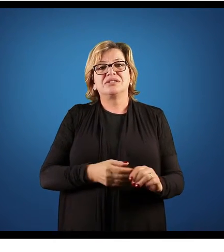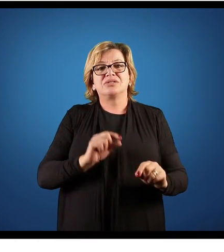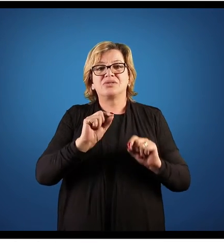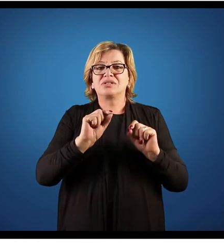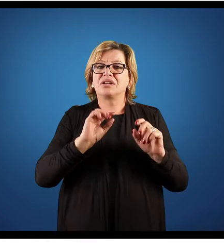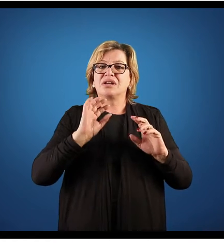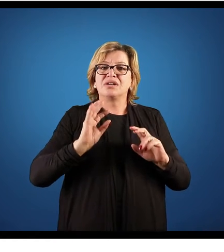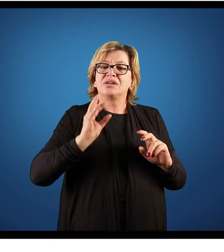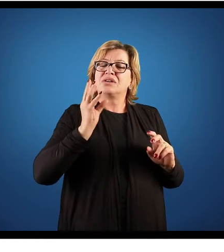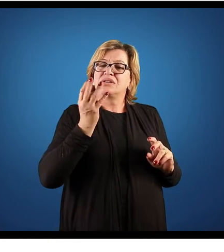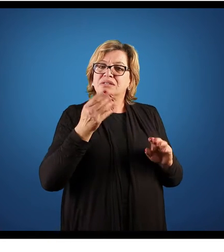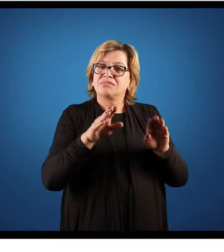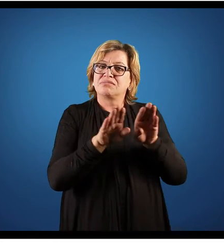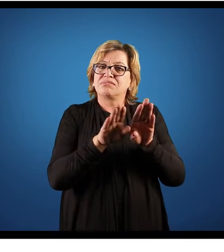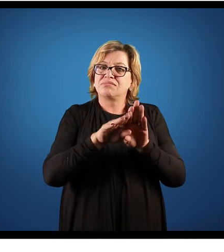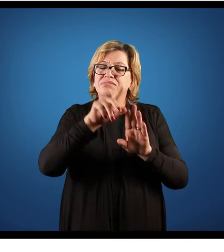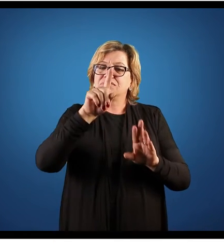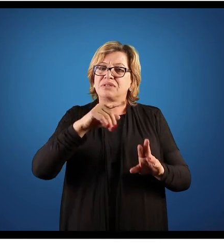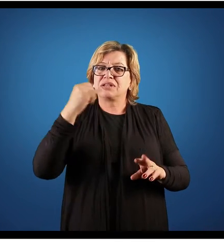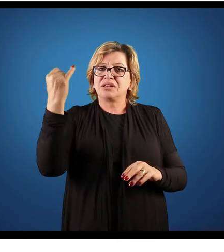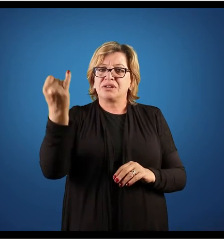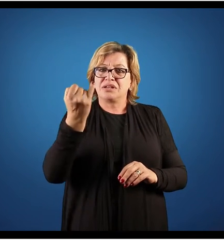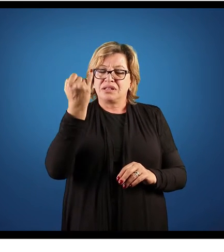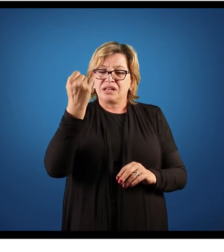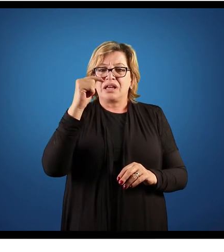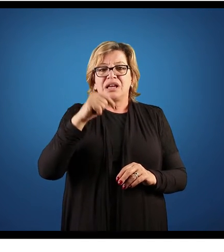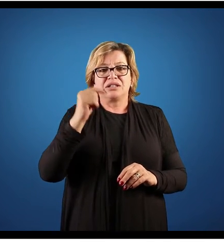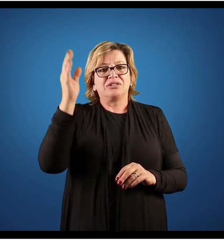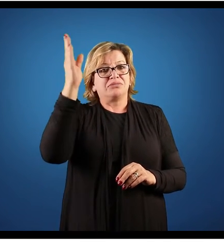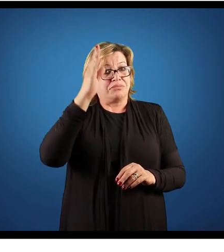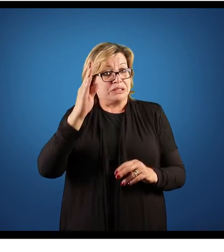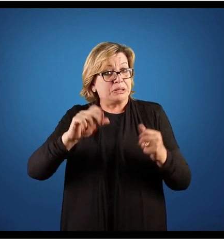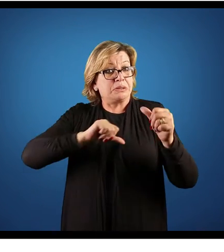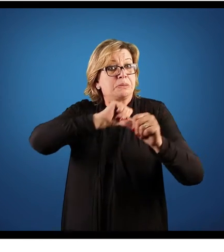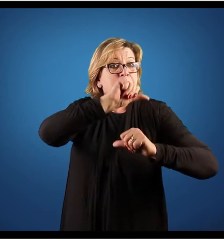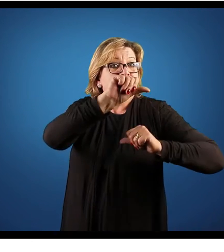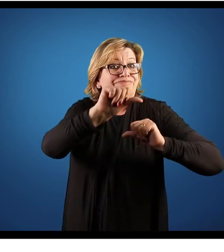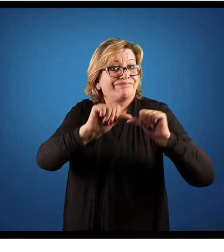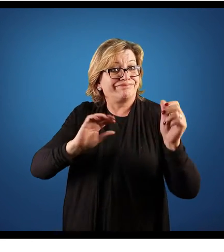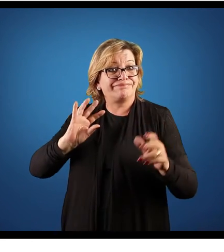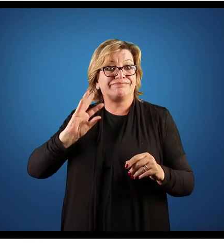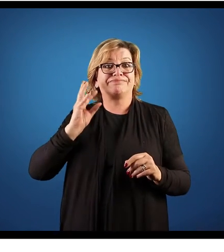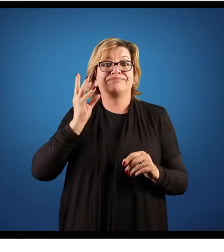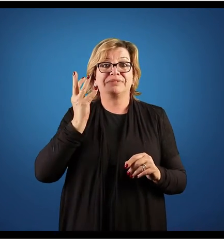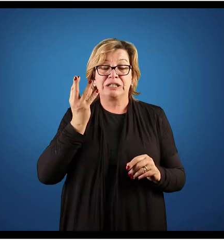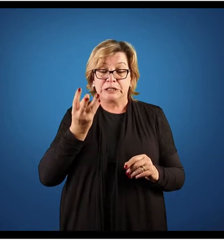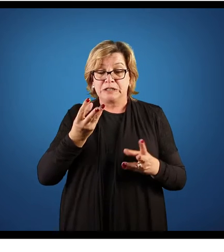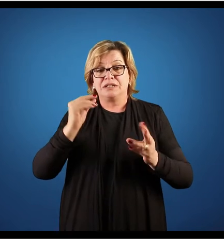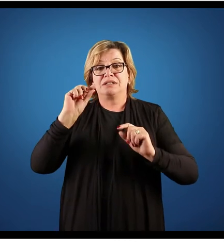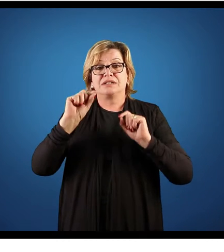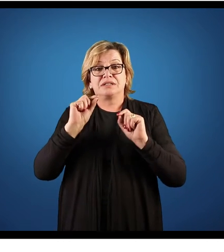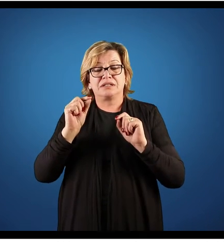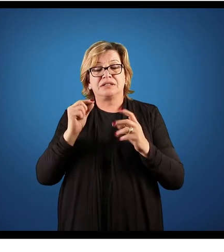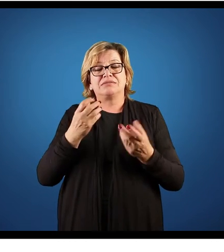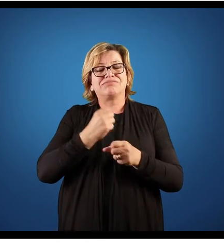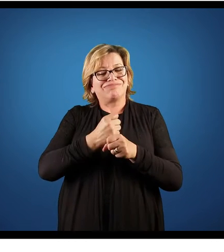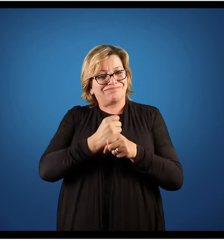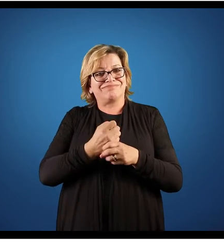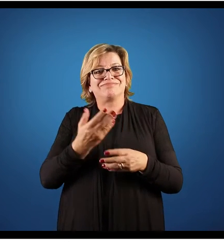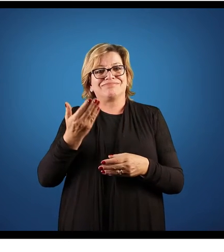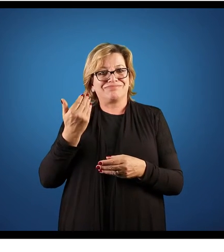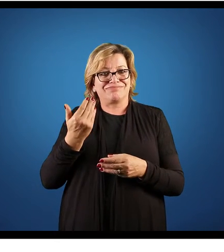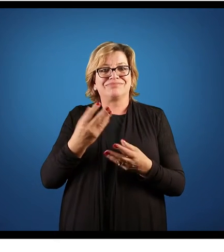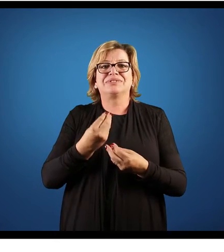também é muito importante o nosso país tem passado por muitas transformações bastante acirrada nesses últimos anos né